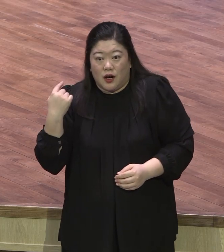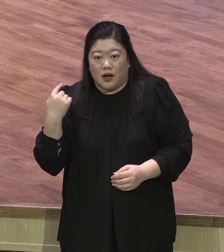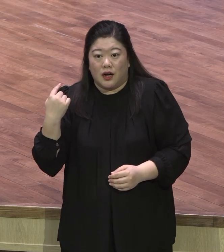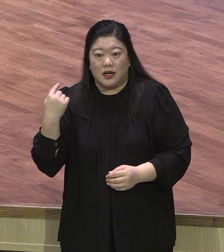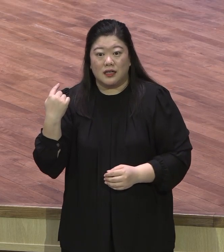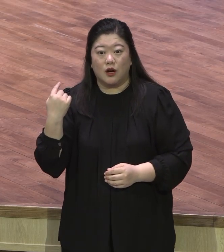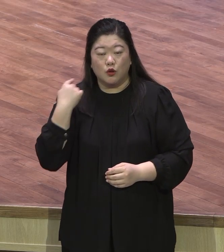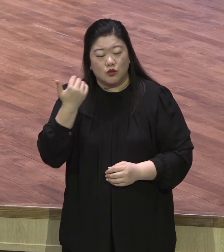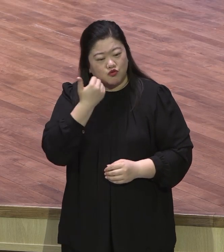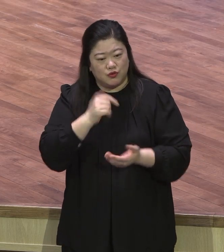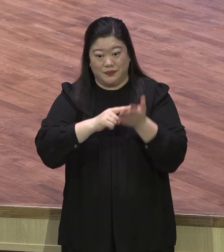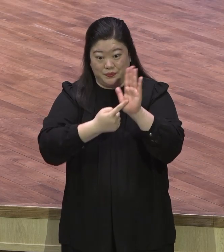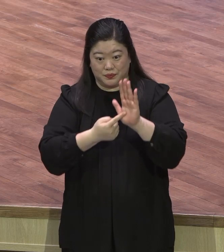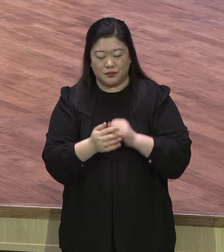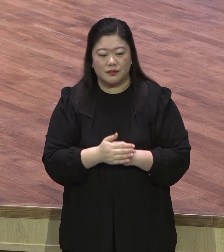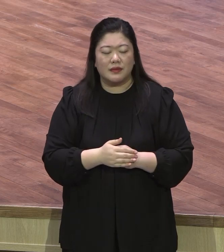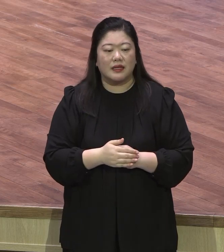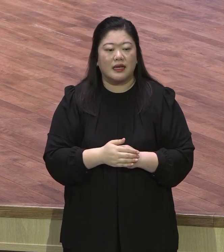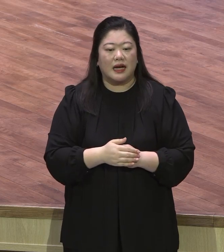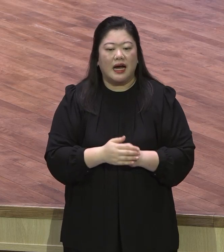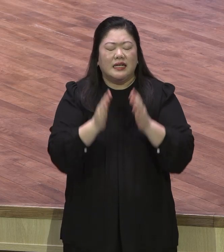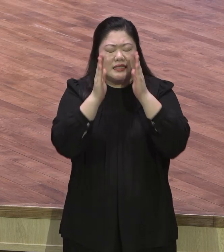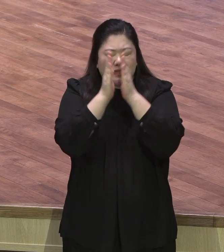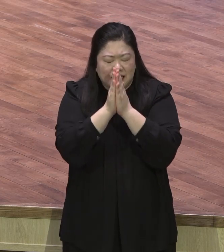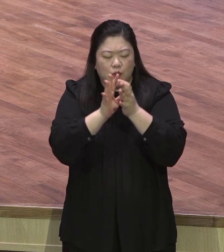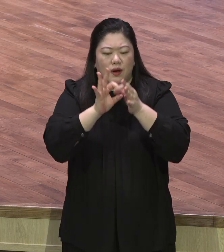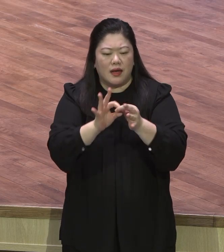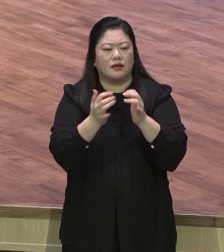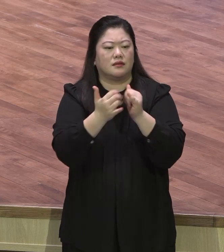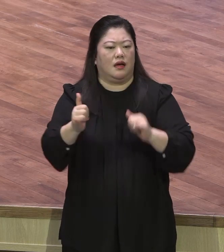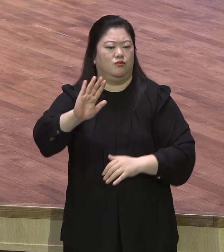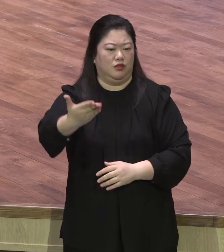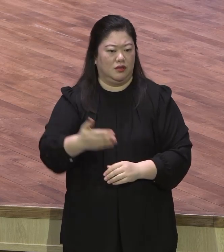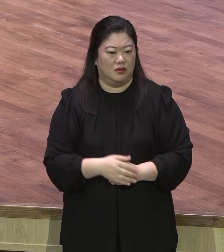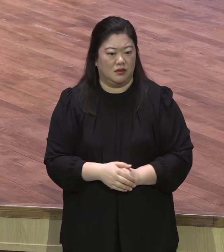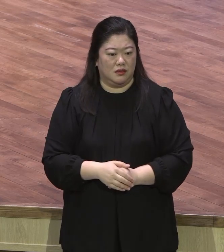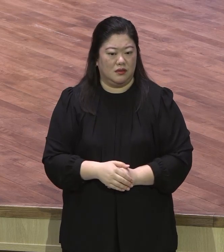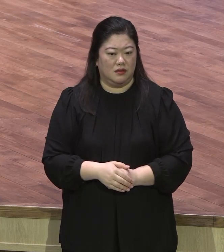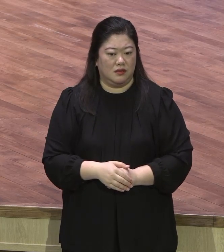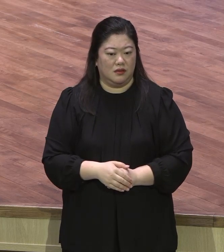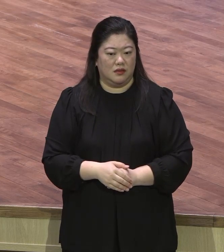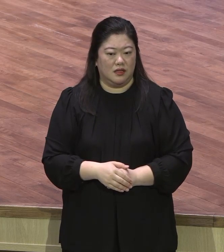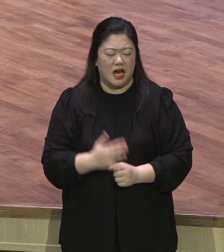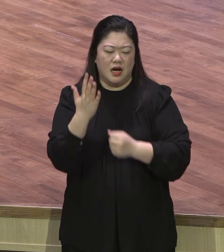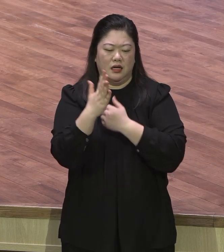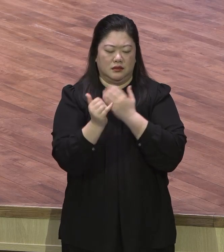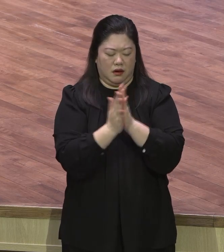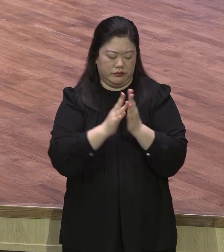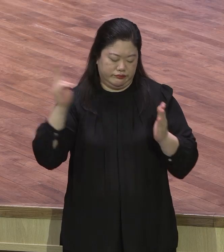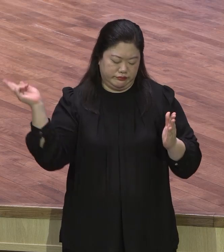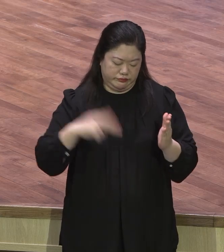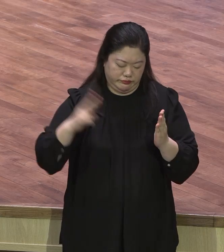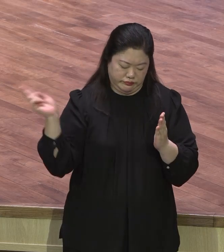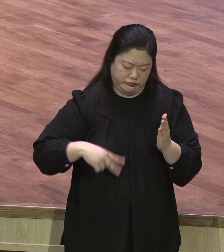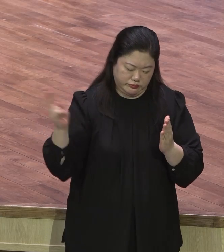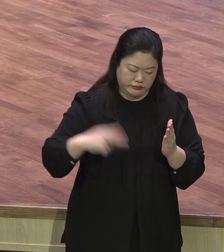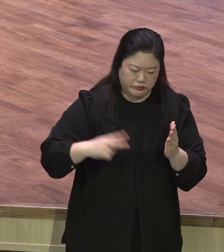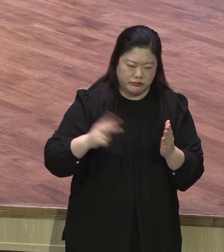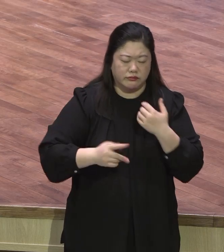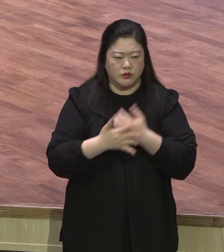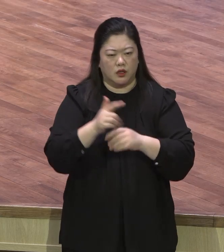기도의 사람이 되라 기도의 속에서 능력을 받아야 된다 아무리 성경 많이 읽고 아무리 말 잘하고